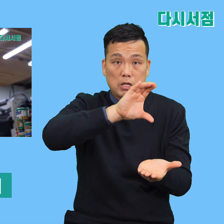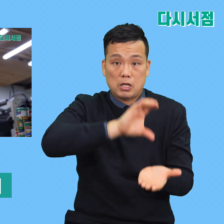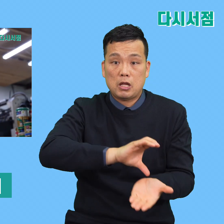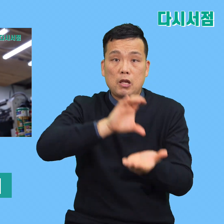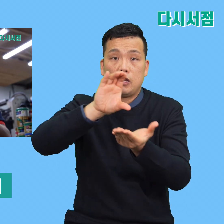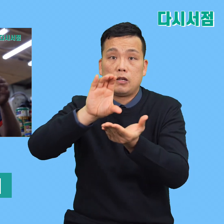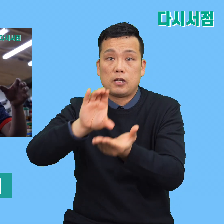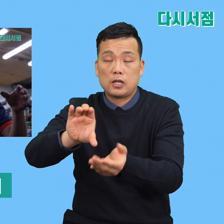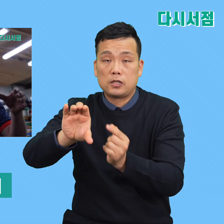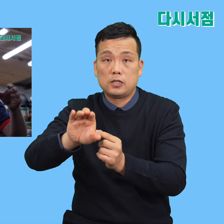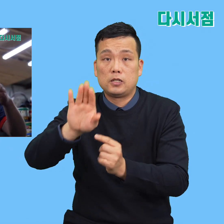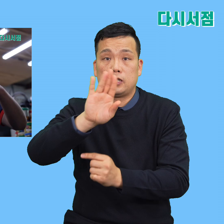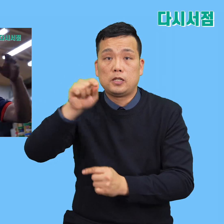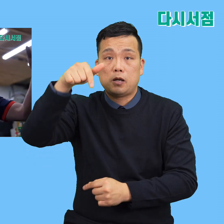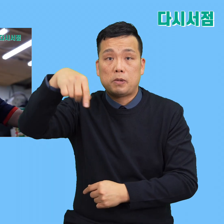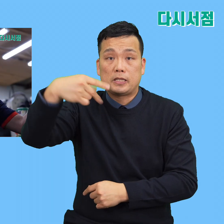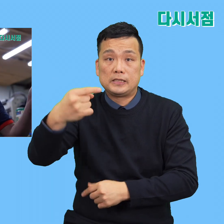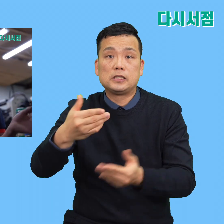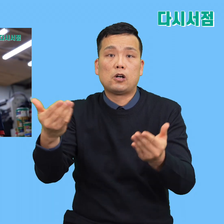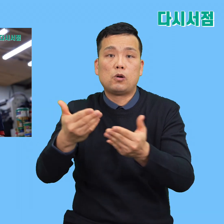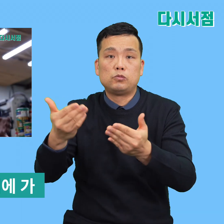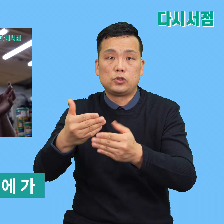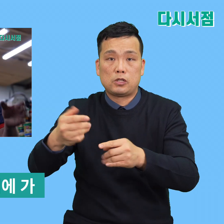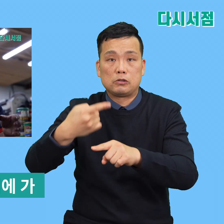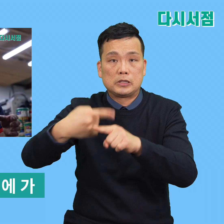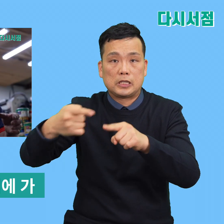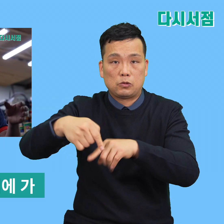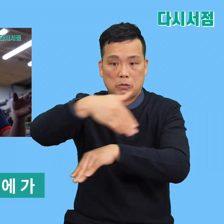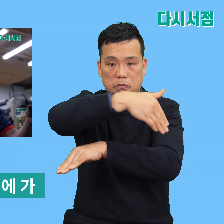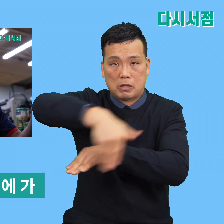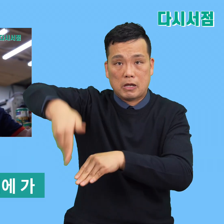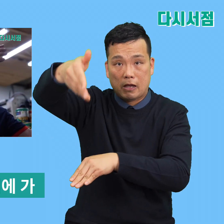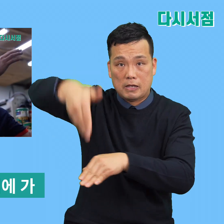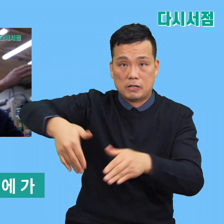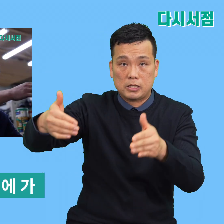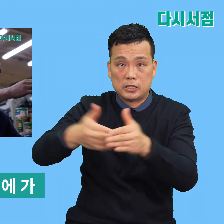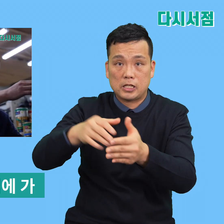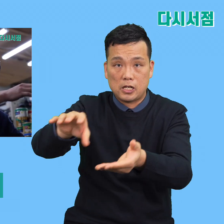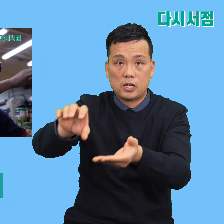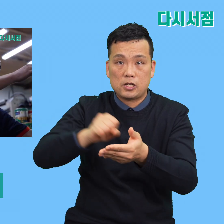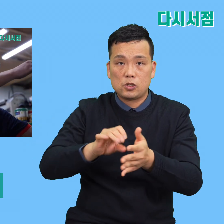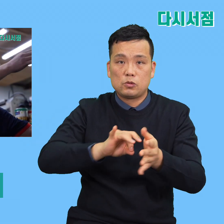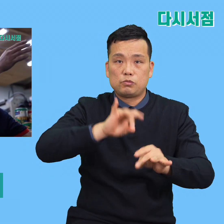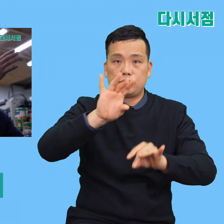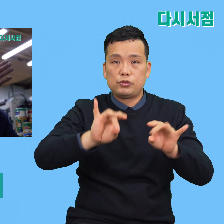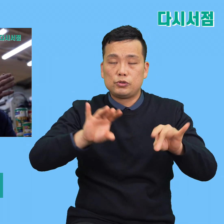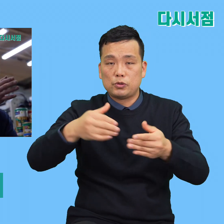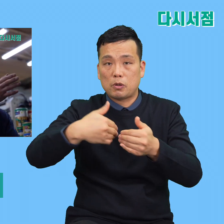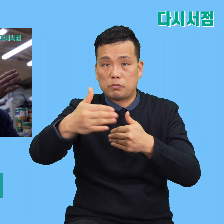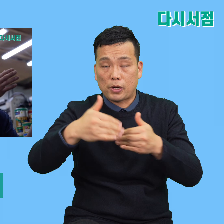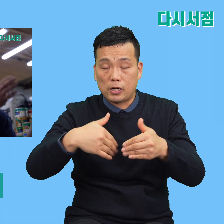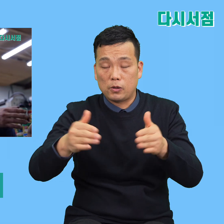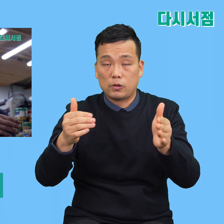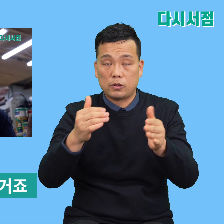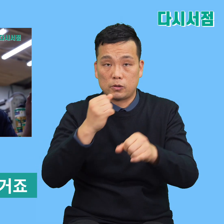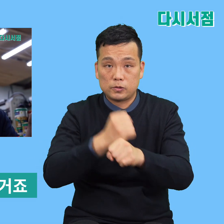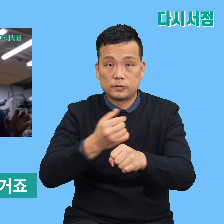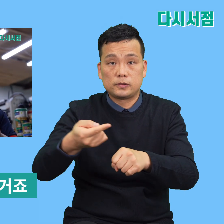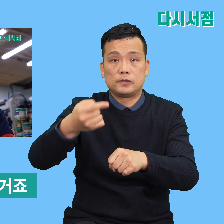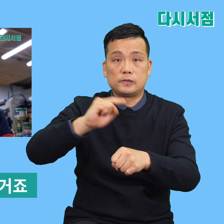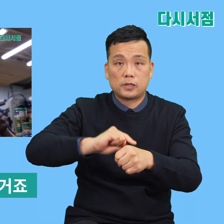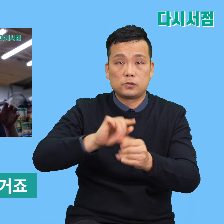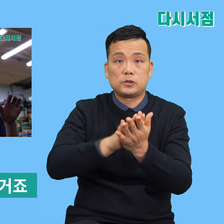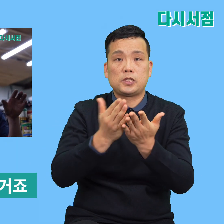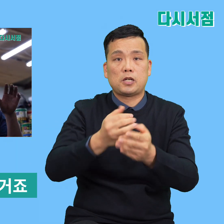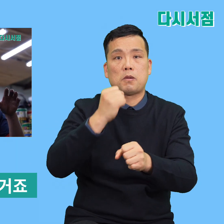만들기 위해서 박스집에 도무선 가갖고 이제 박스를 이렇게 따갖고 다시 또 풀집에 가. 그 풀집에 가서 이제 풀을 하나 붙이면 그게